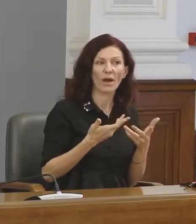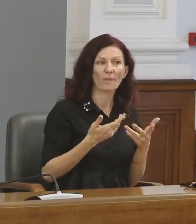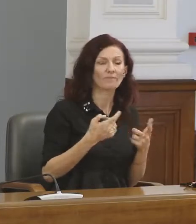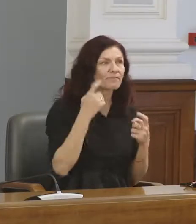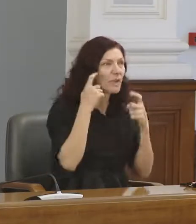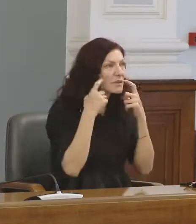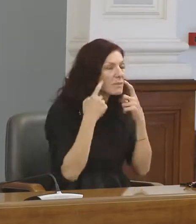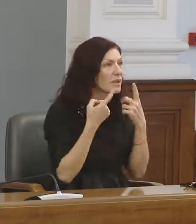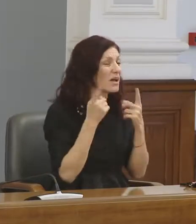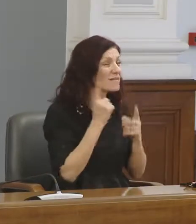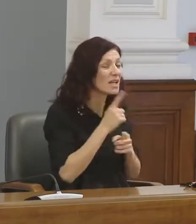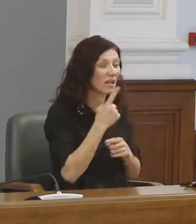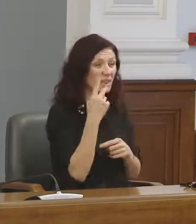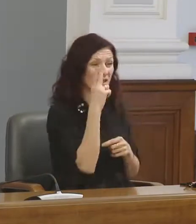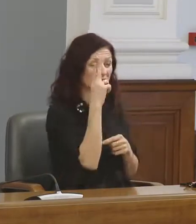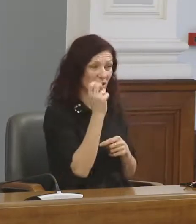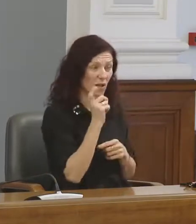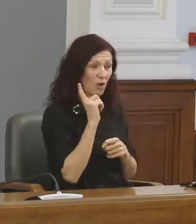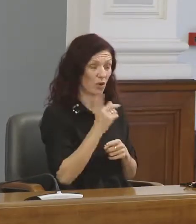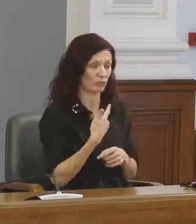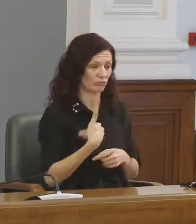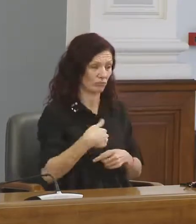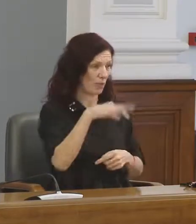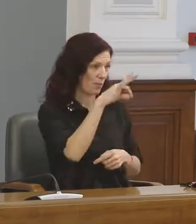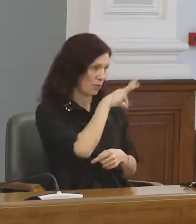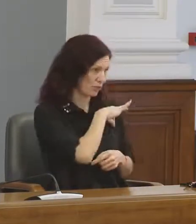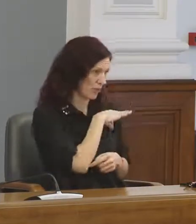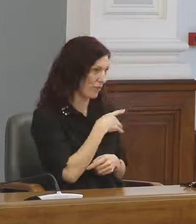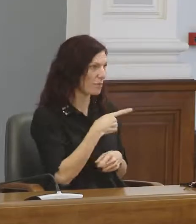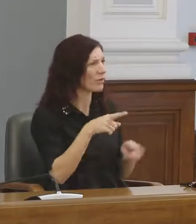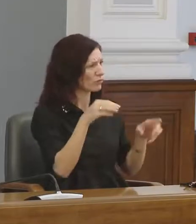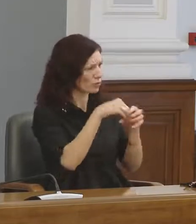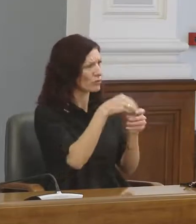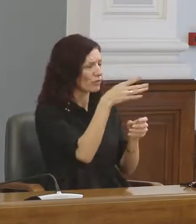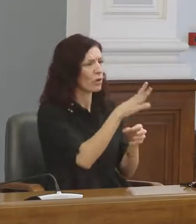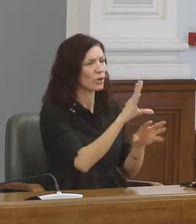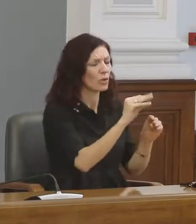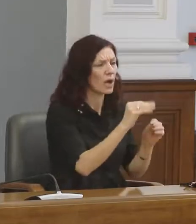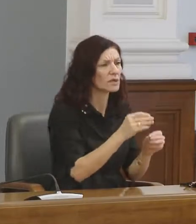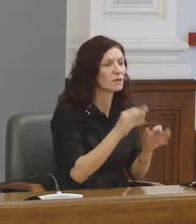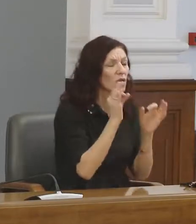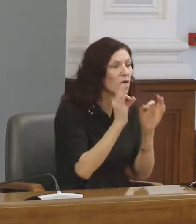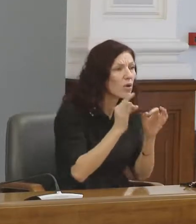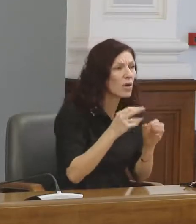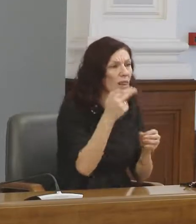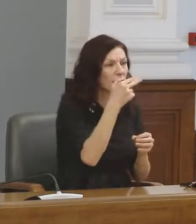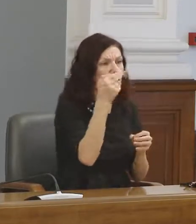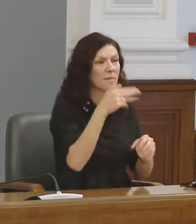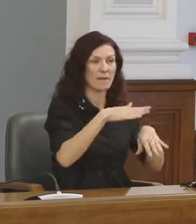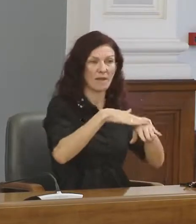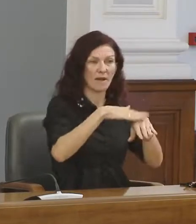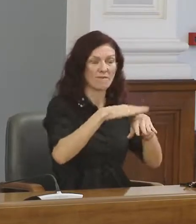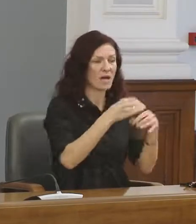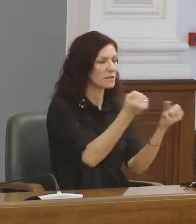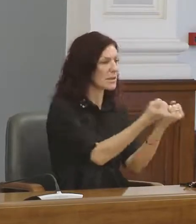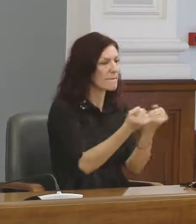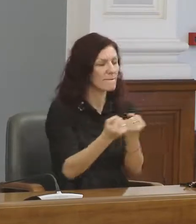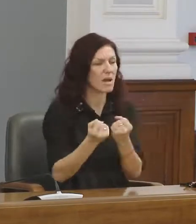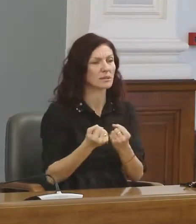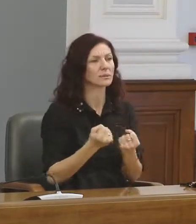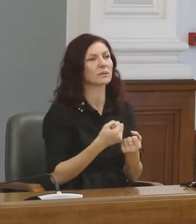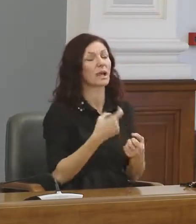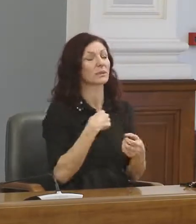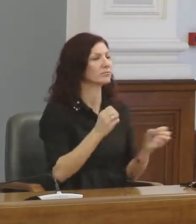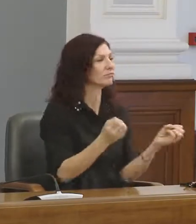мисля, всеки един сигнал, който ние получаваме, включително и това, което ни кажете в момента, с конкретни имена, факти и места и